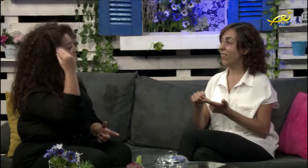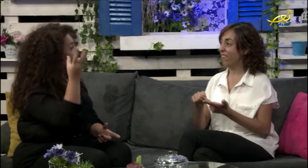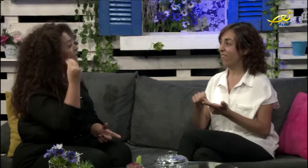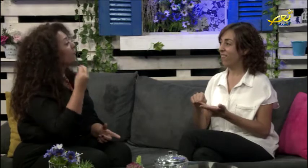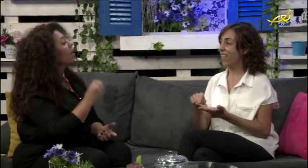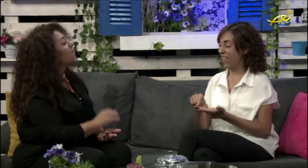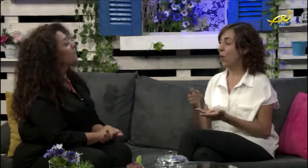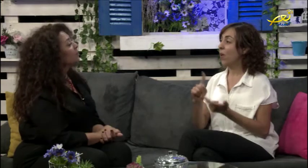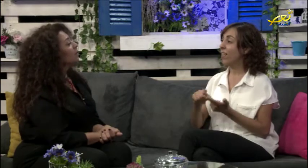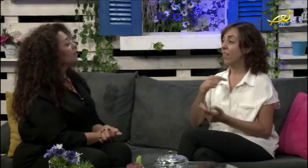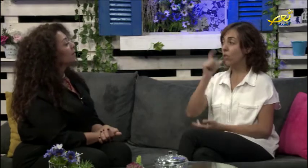لا يفهم.